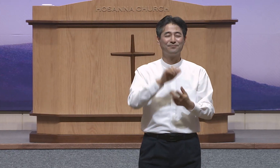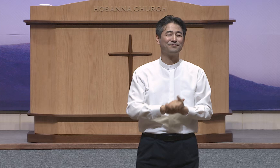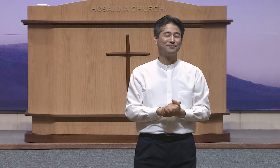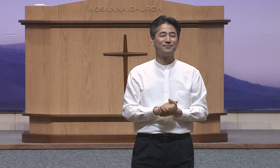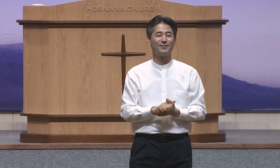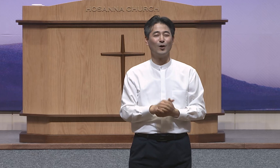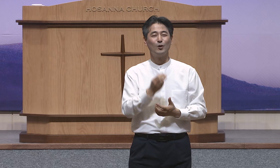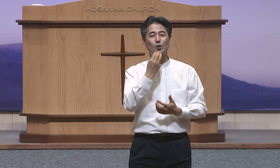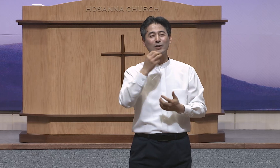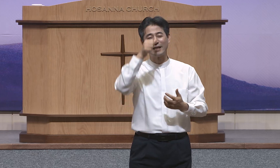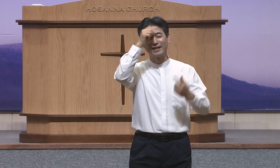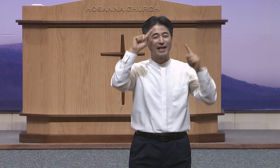하나는